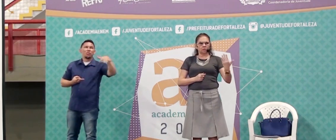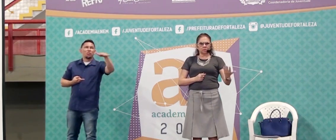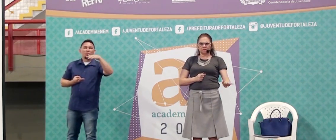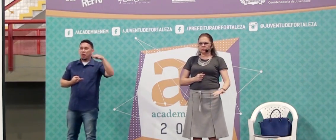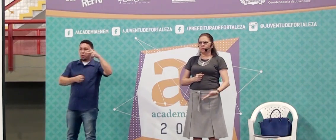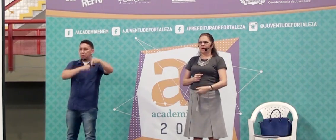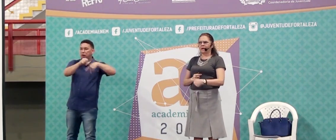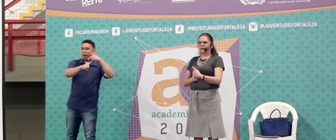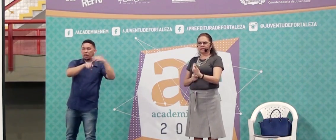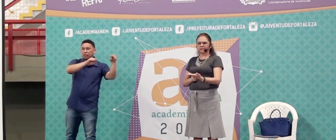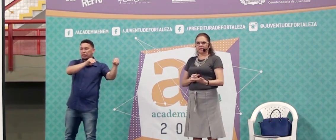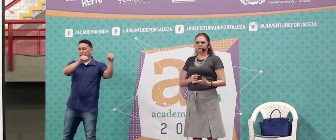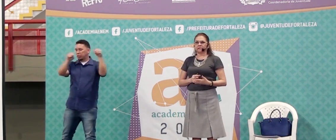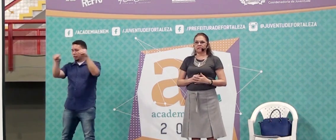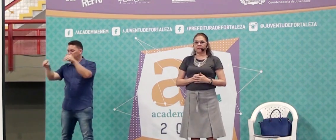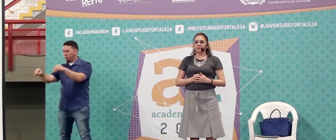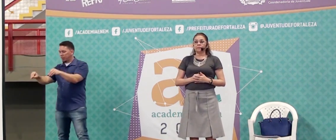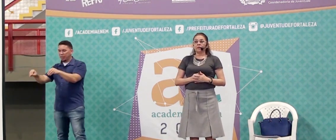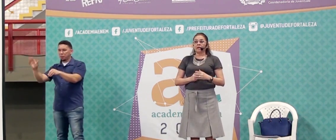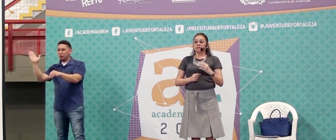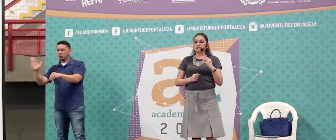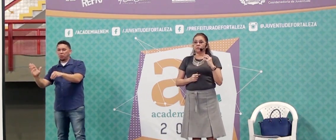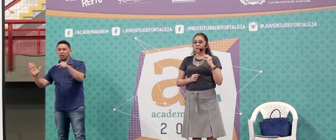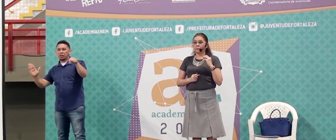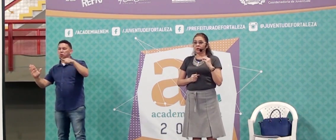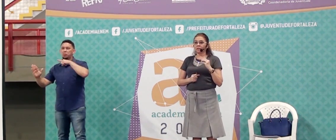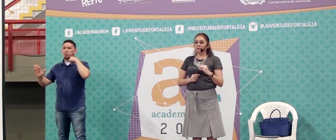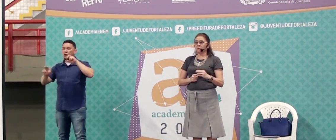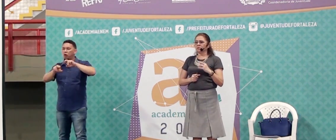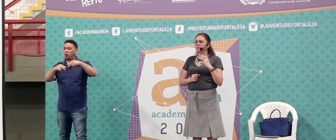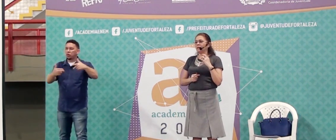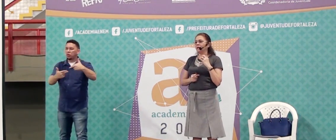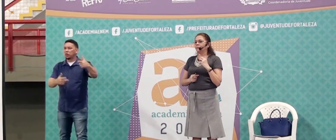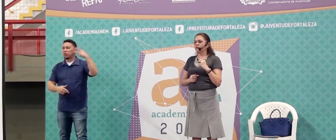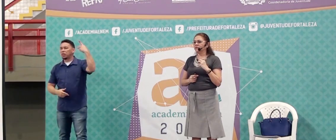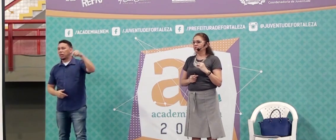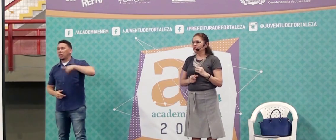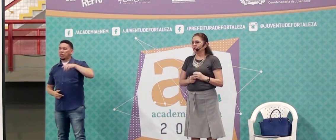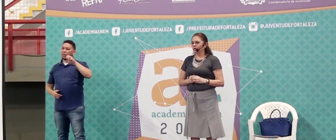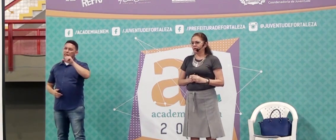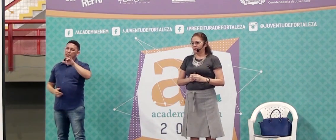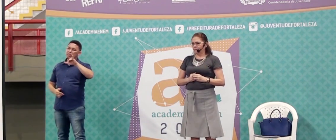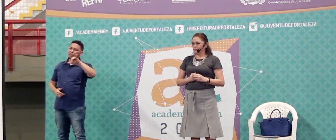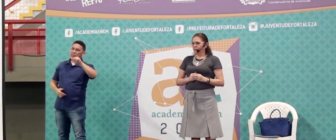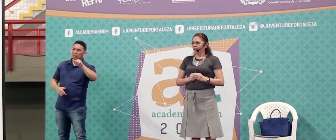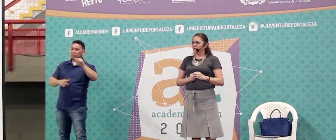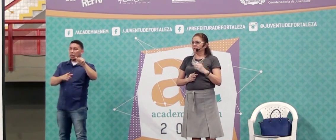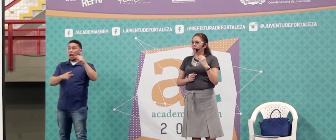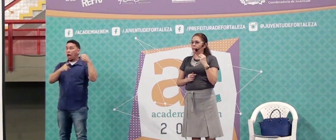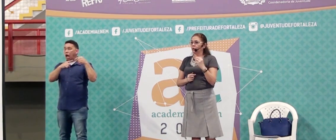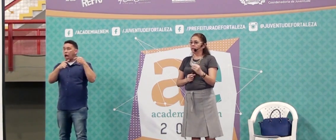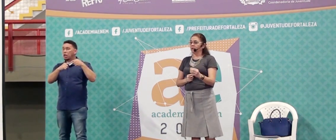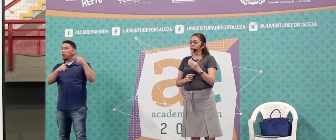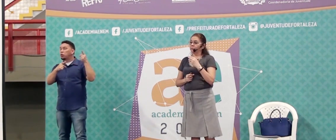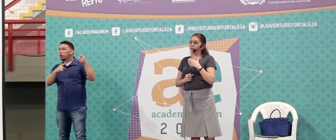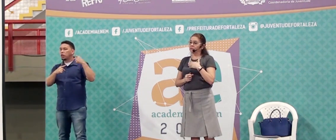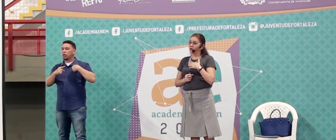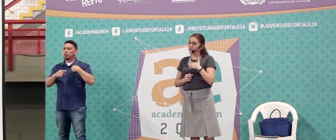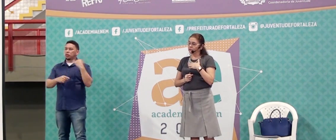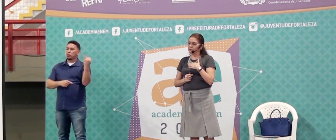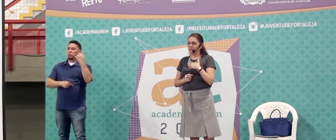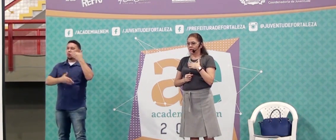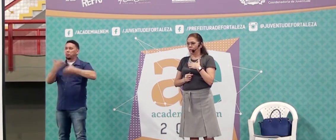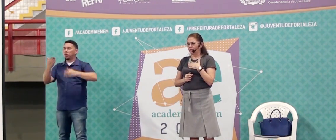as mortes no mar, etc., etc., eles são importantes para a prova de história. Eles são importantes para